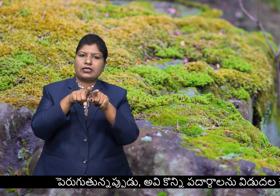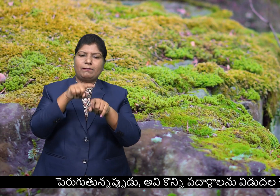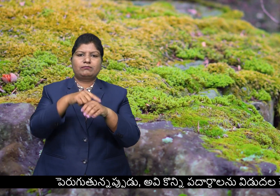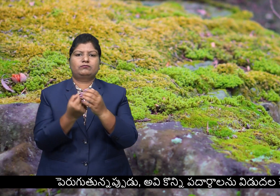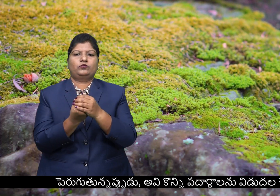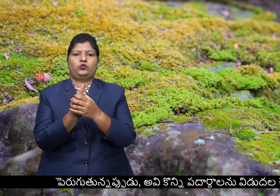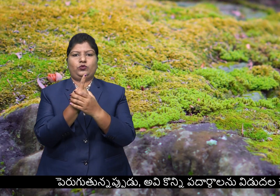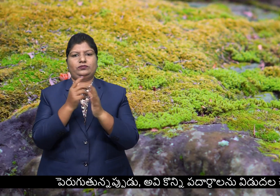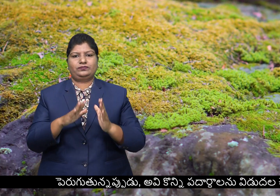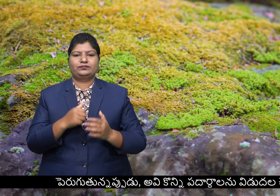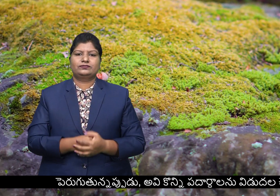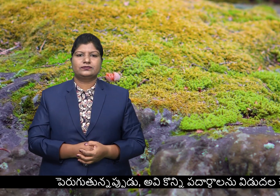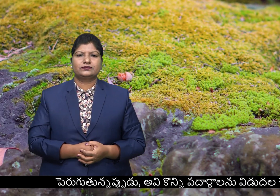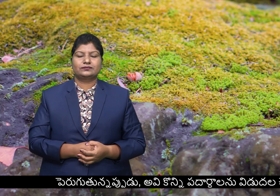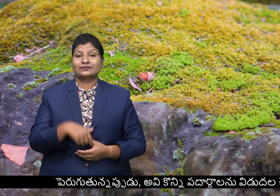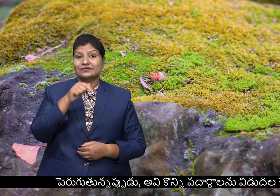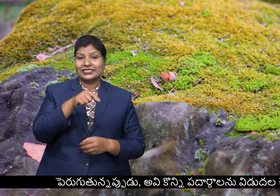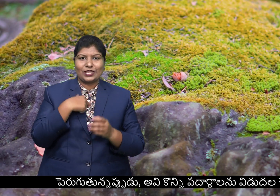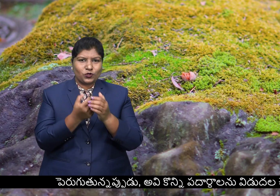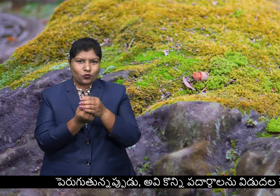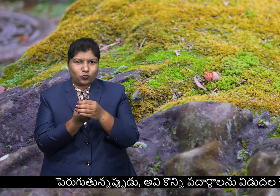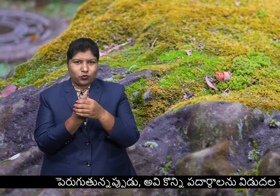పెరుగుతున్నప్పుడు అవి కొన్ని పదార్థాలను విడుదల చేస్తాయి.